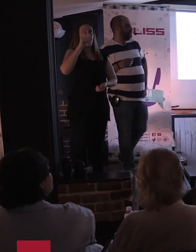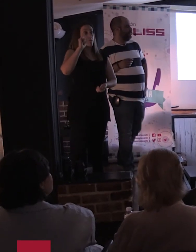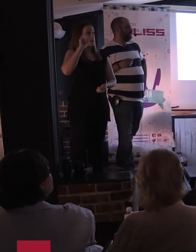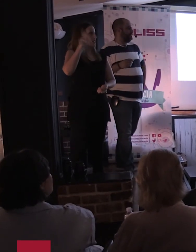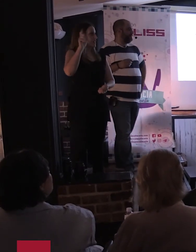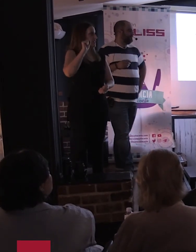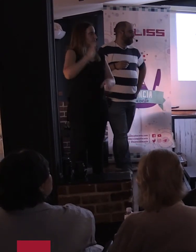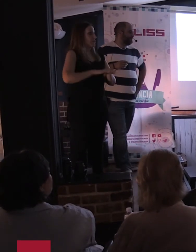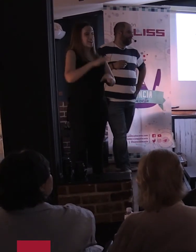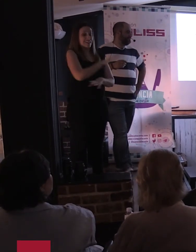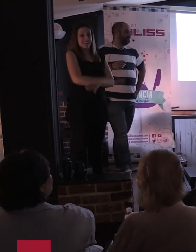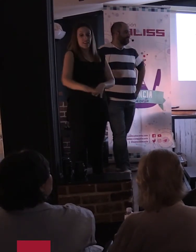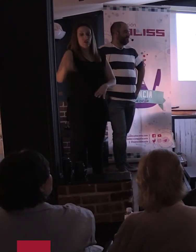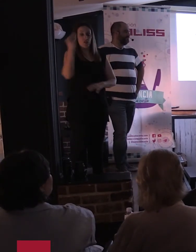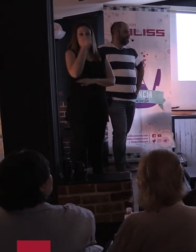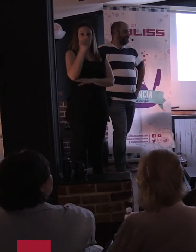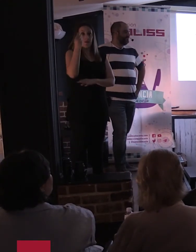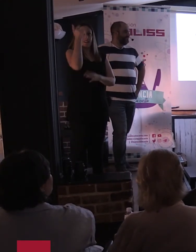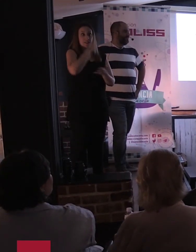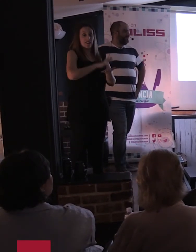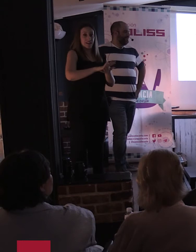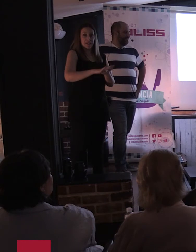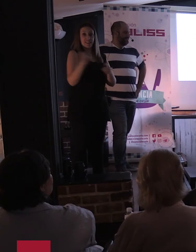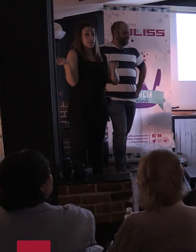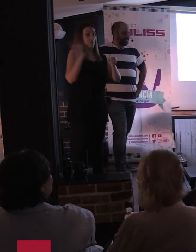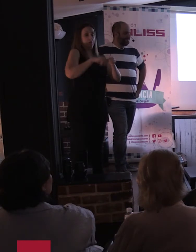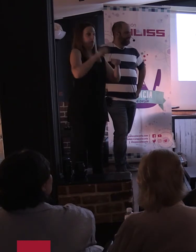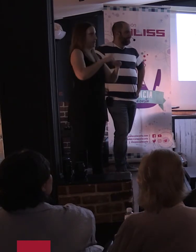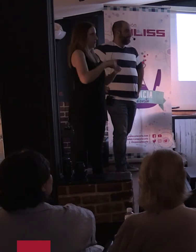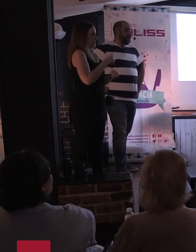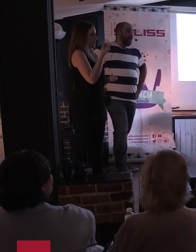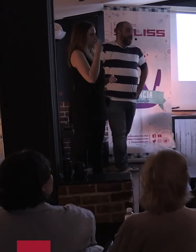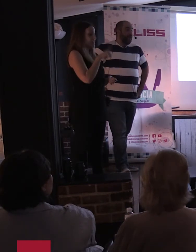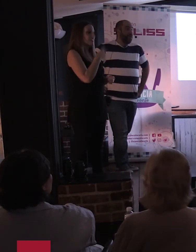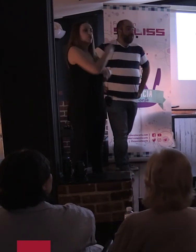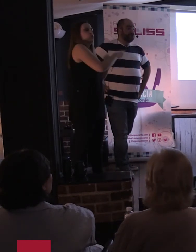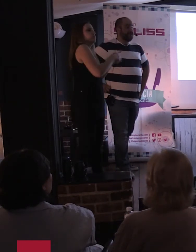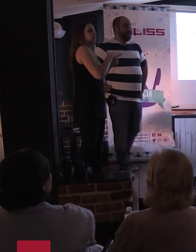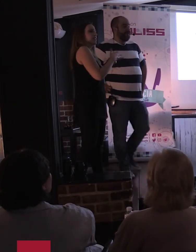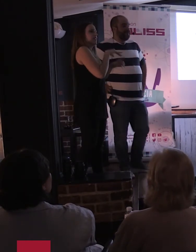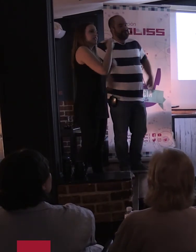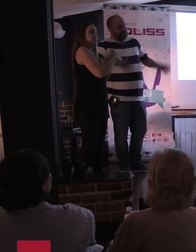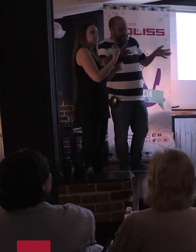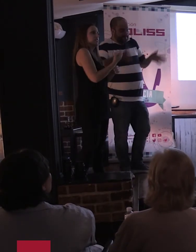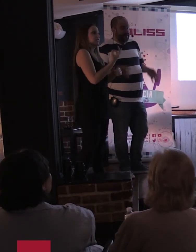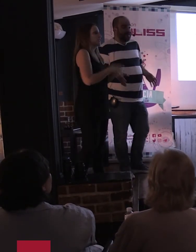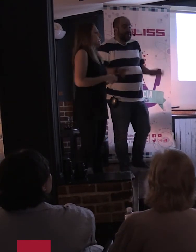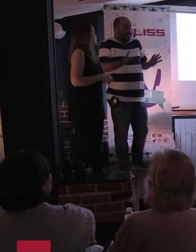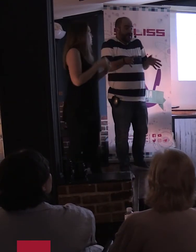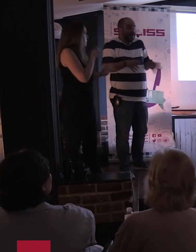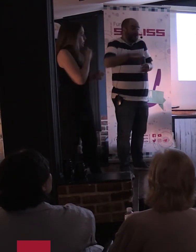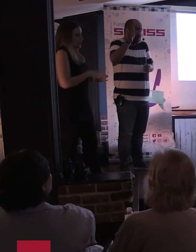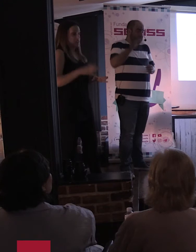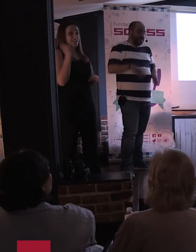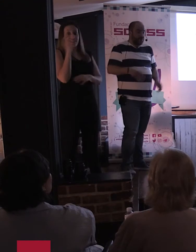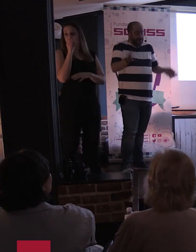y jóvenes. Gratuito y sin inscripción. ¿Y qué vas a hacer en el taller? Bueno, pues es una charla diferente